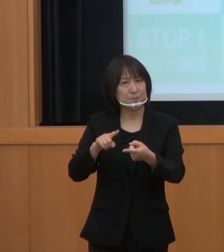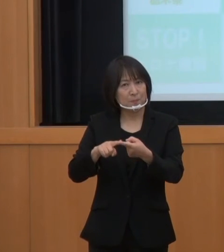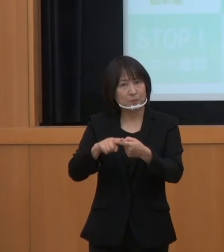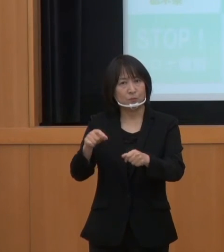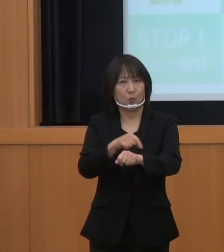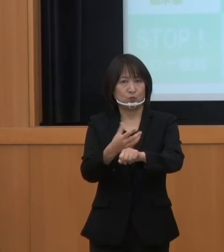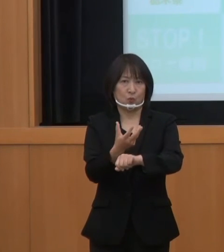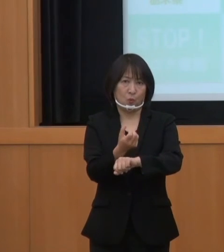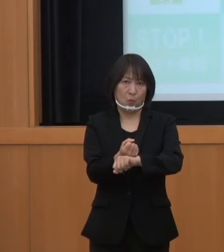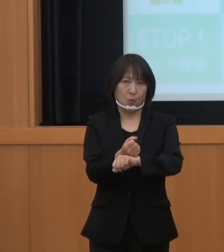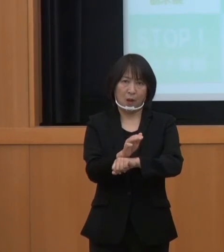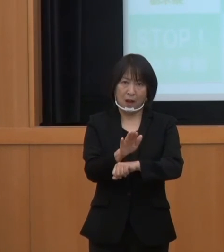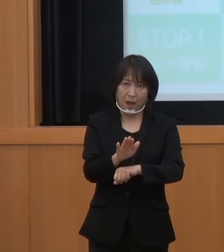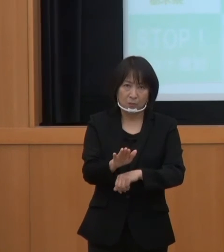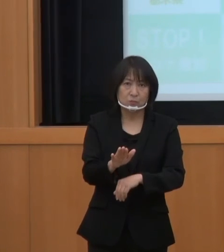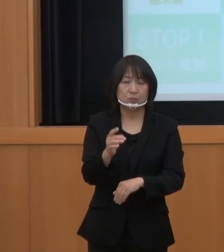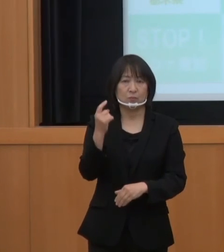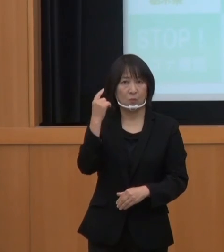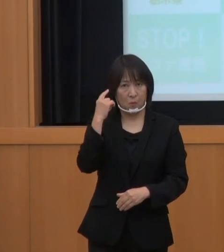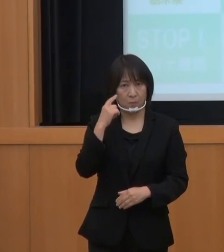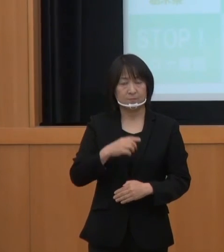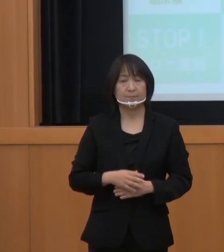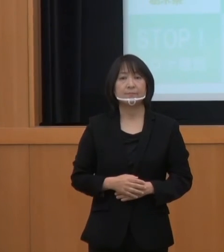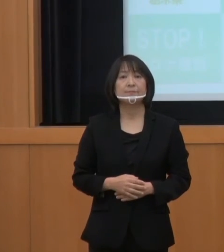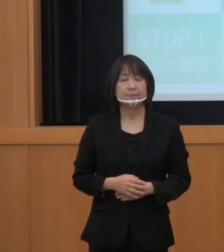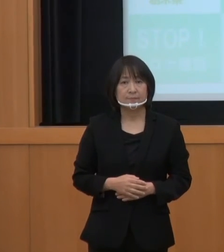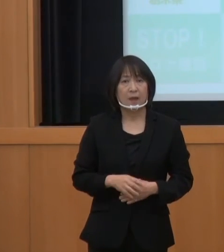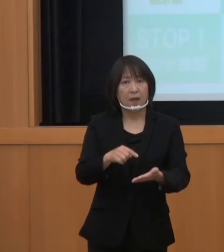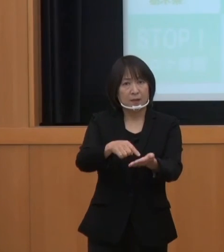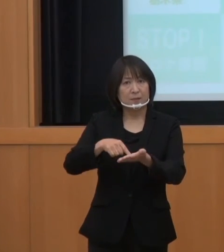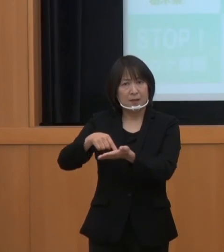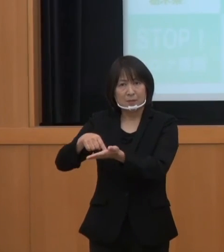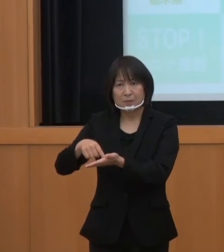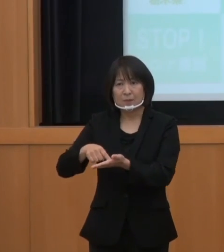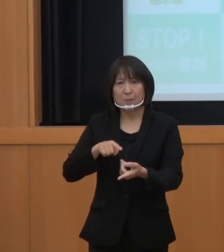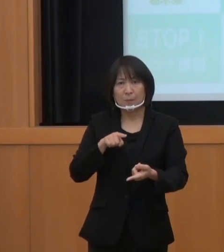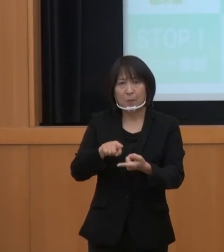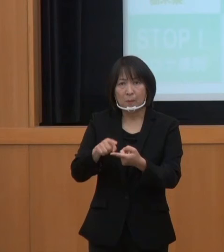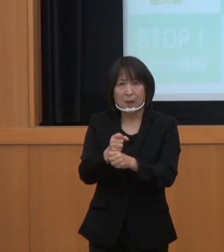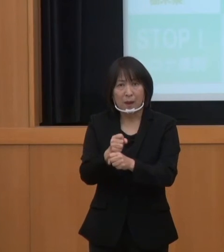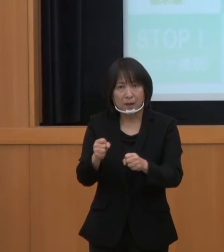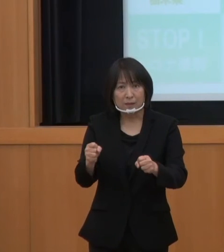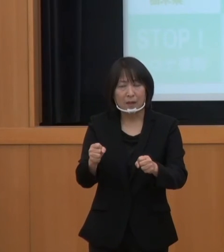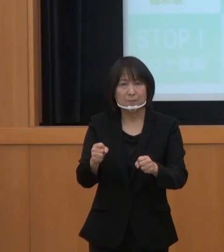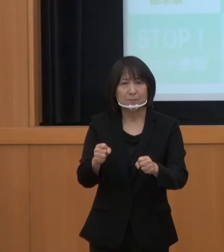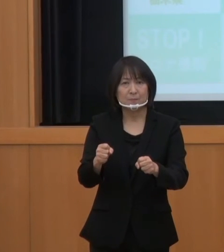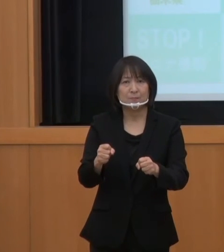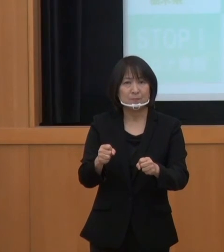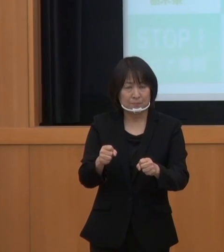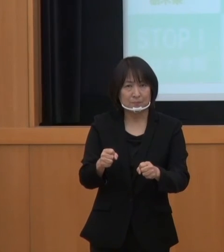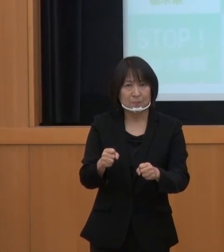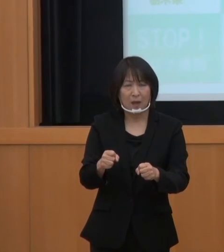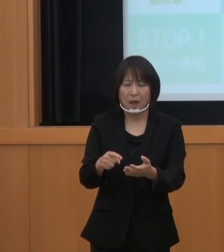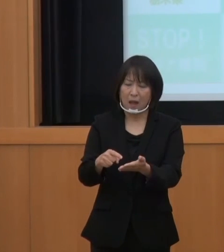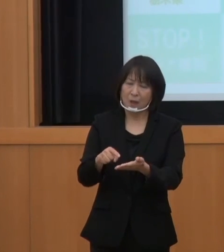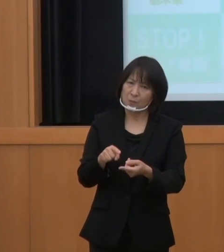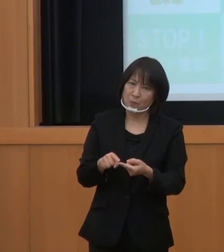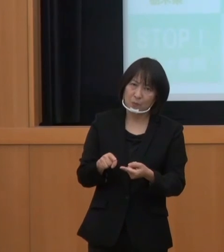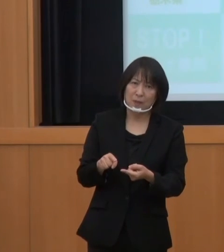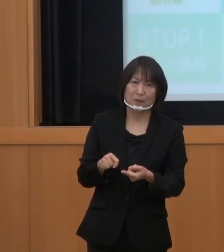徴があると思います。で、そのニーズに応えられない、答えてくれないと思っている人たち